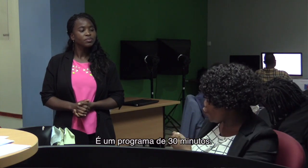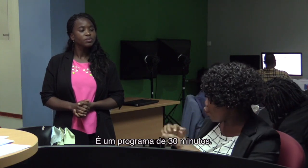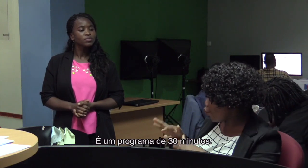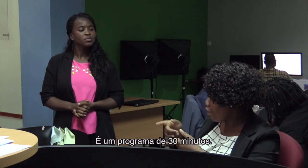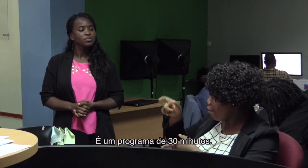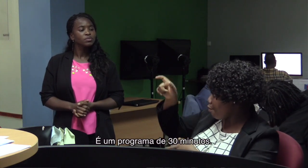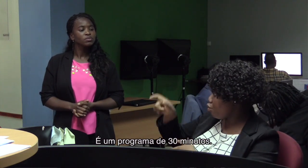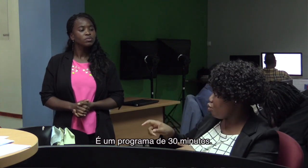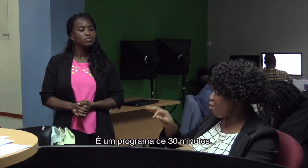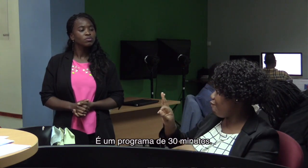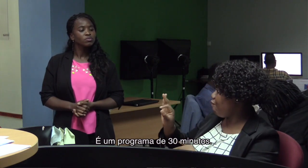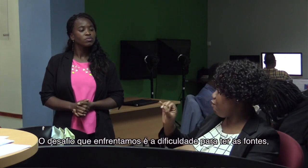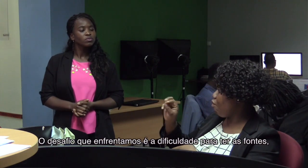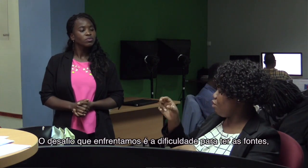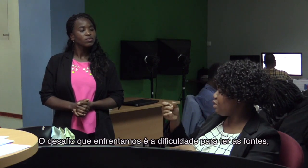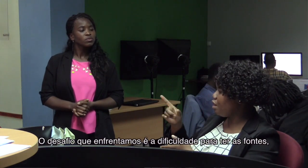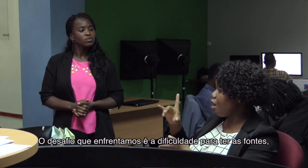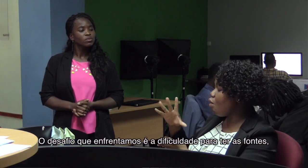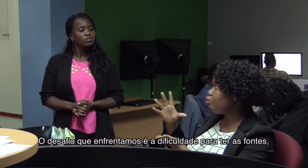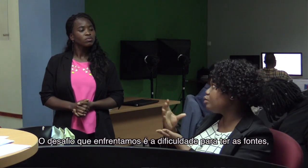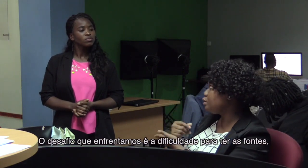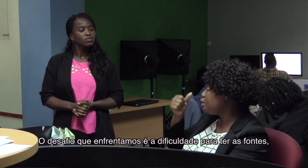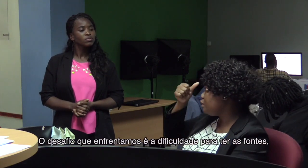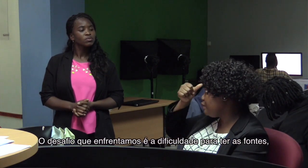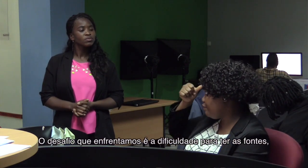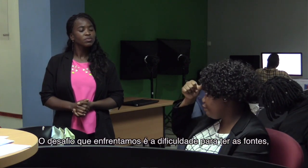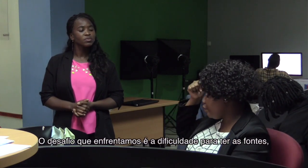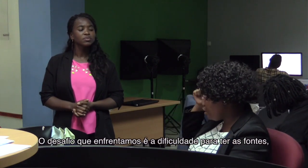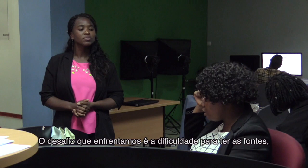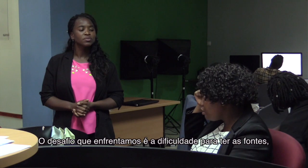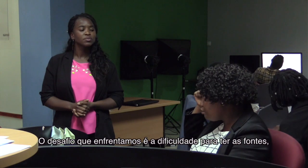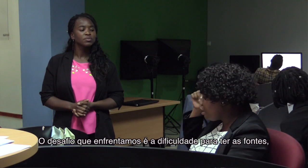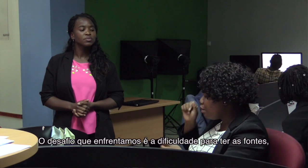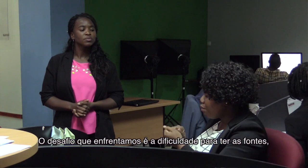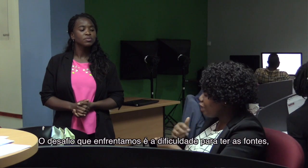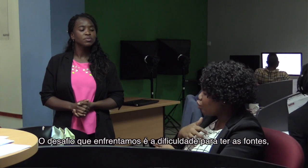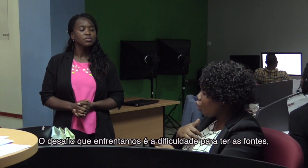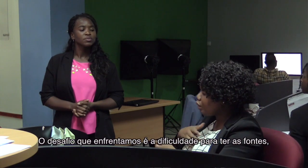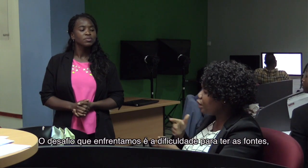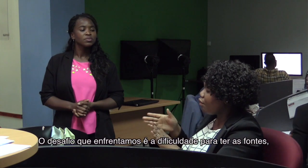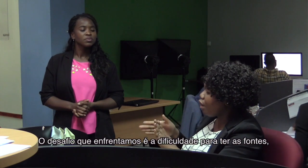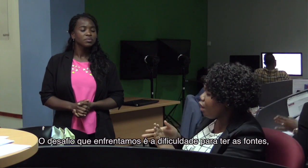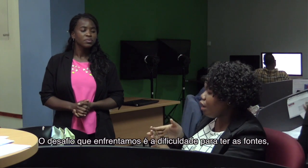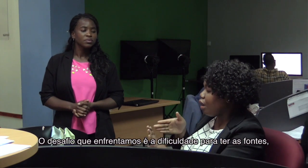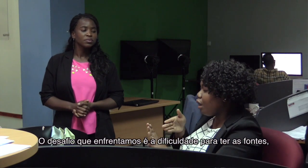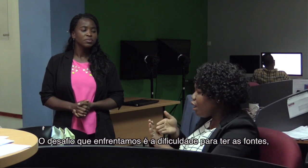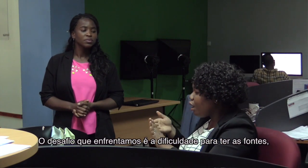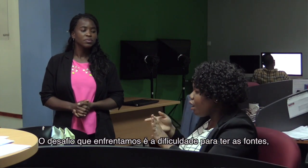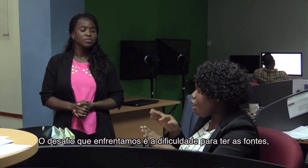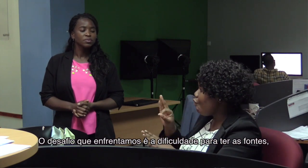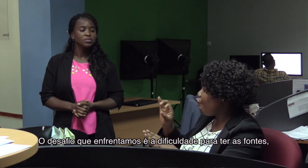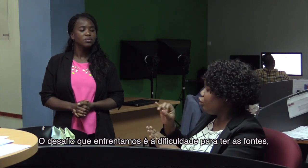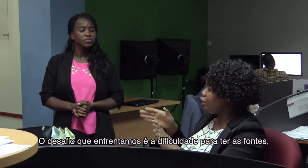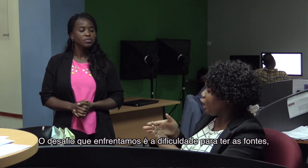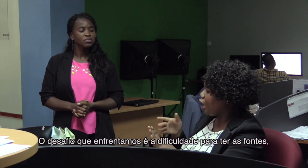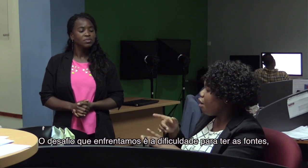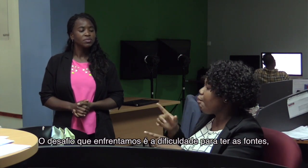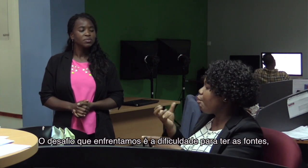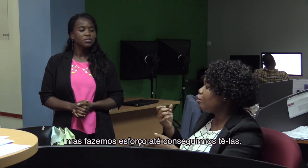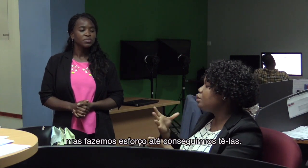minutos. O desafio que enfrentamos é a dificuldade para ter as fontes, mas fazemos